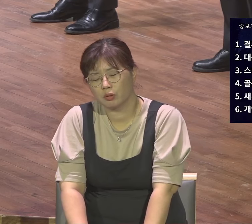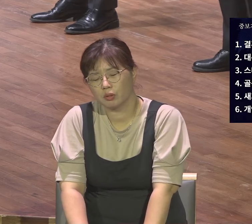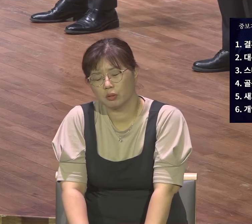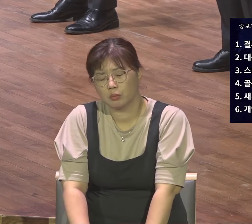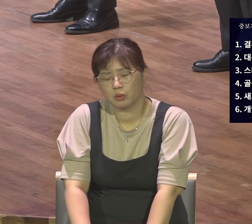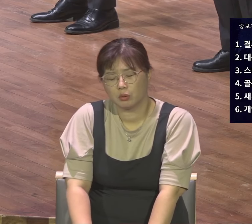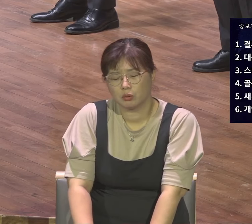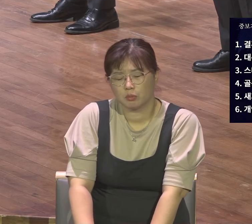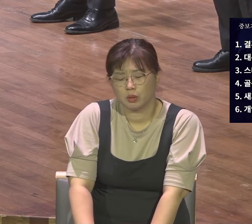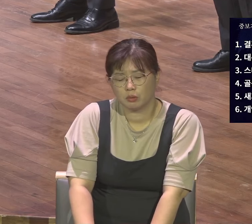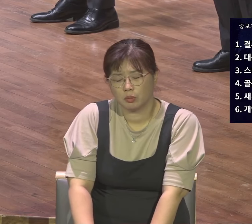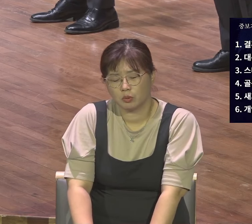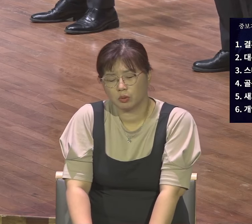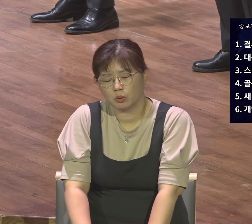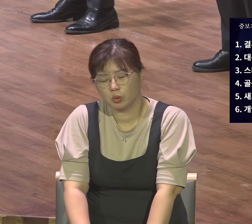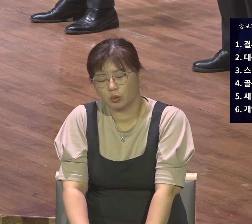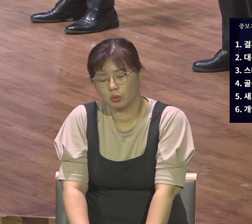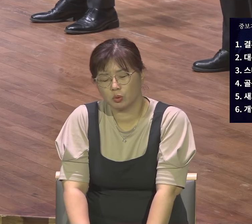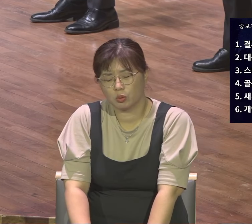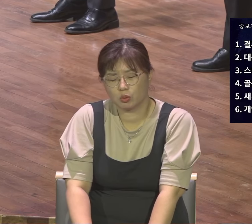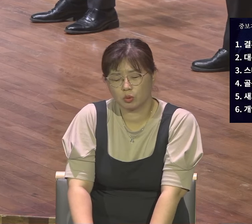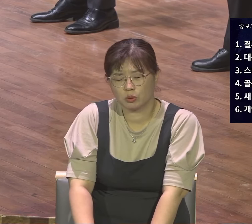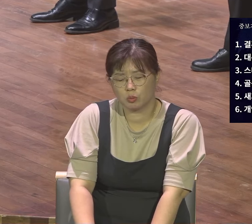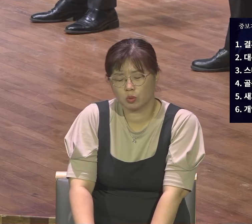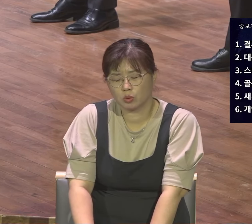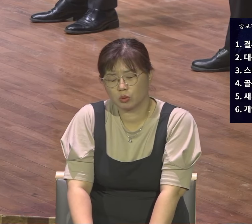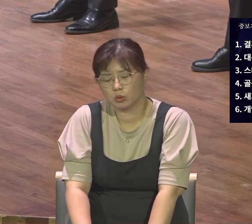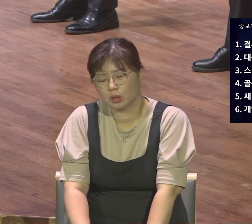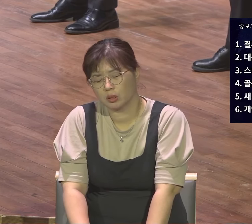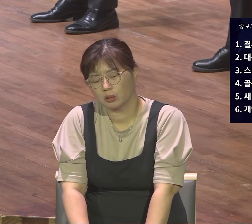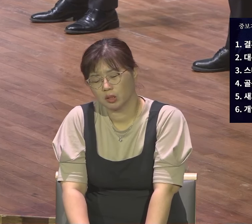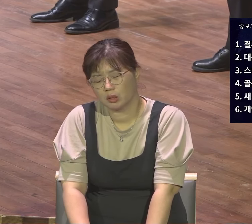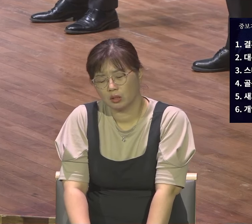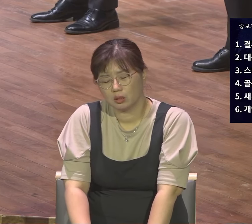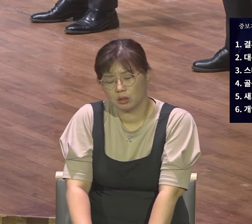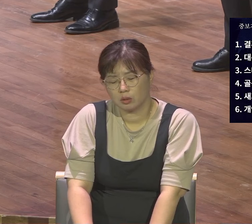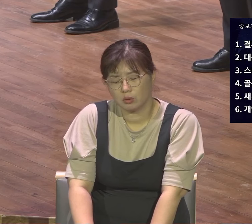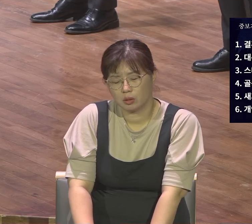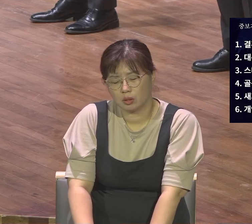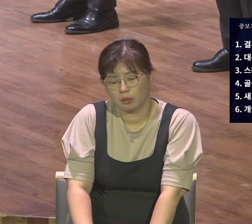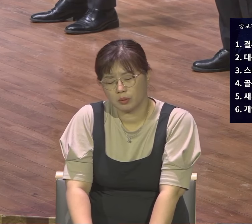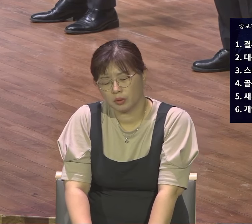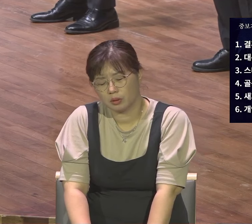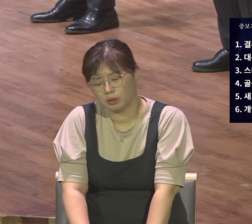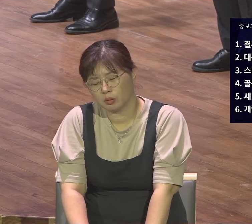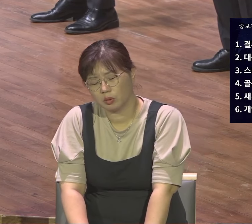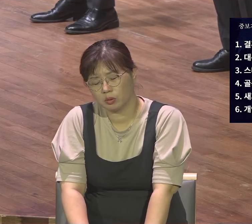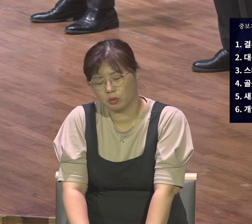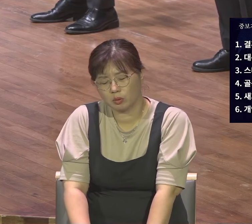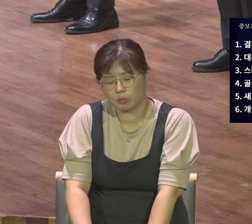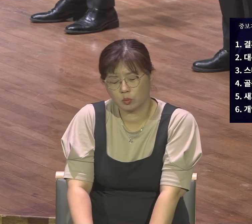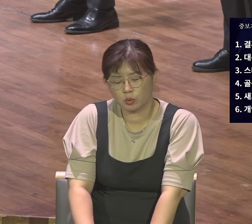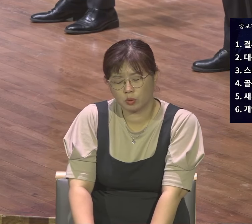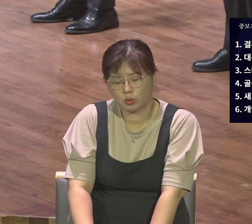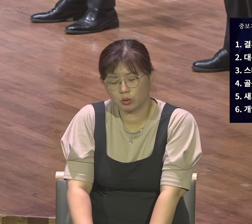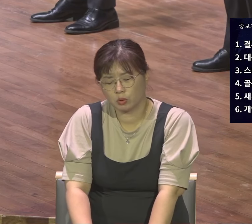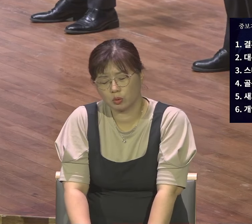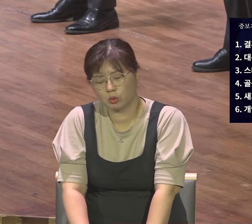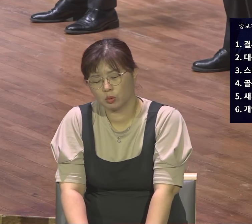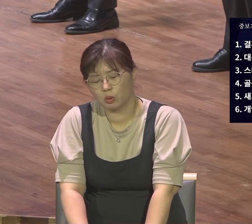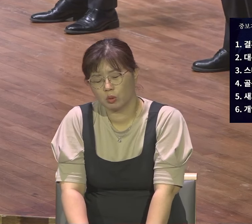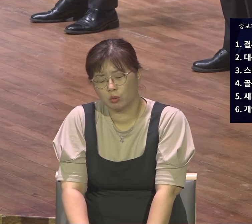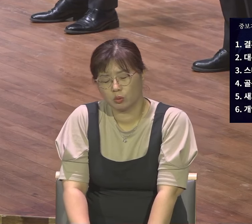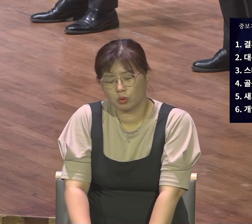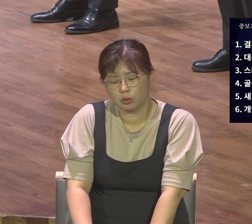교회의 장막선을 넓혀가게 도와주시옵시며, 4,000만대의 운동을 통해서 발신장 속에 말씀 사역자들이